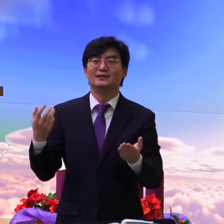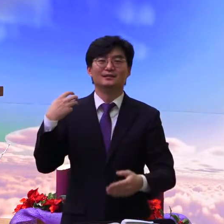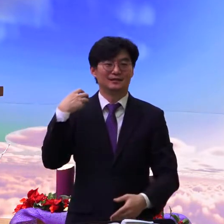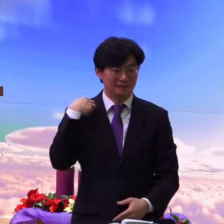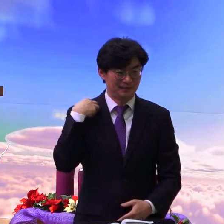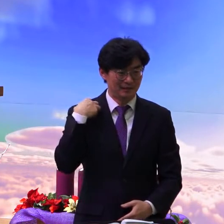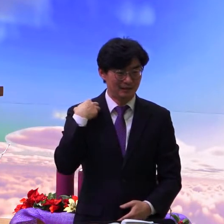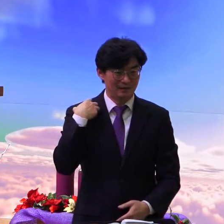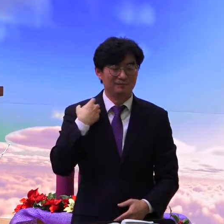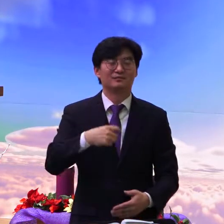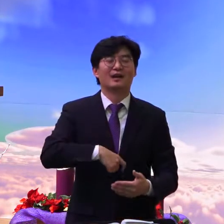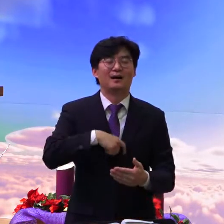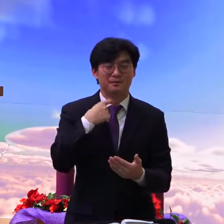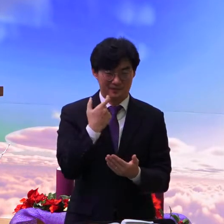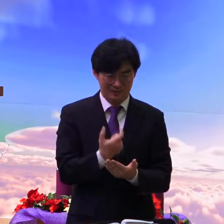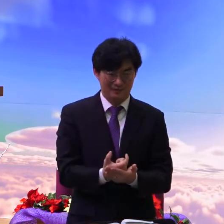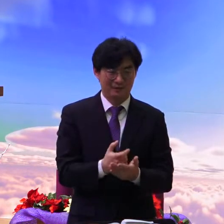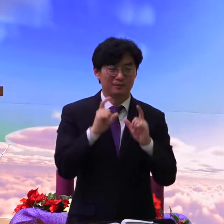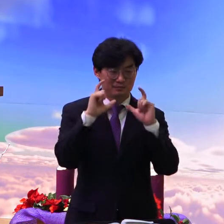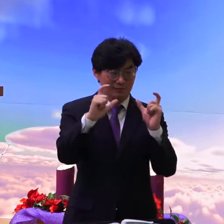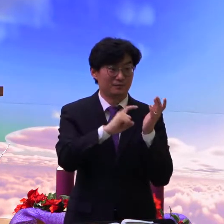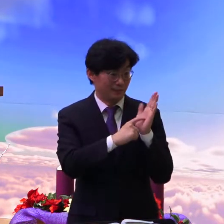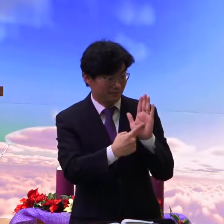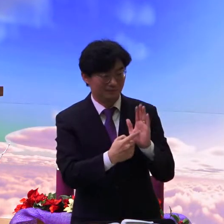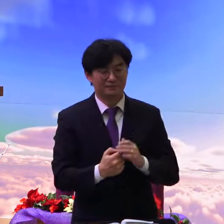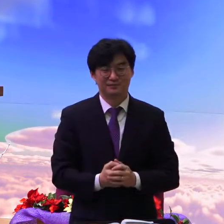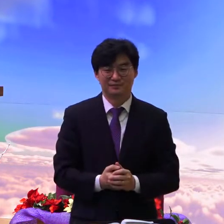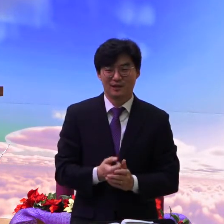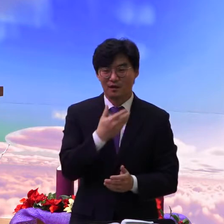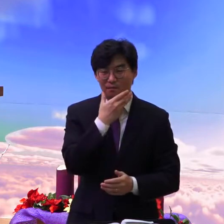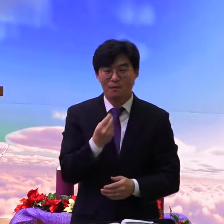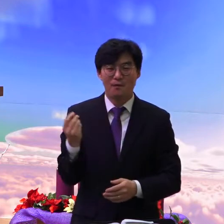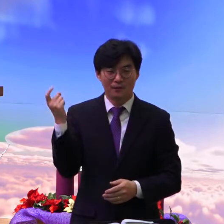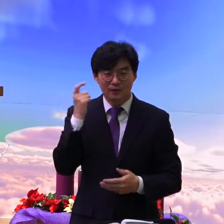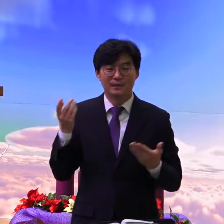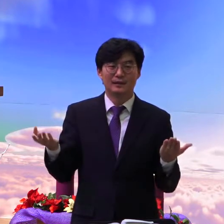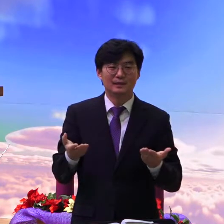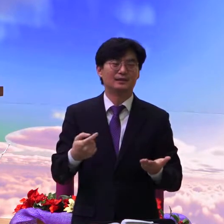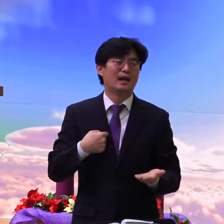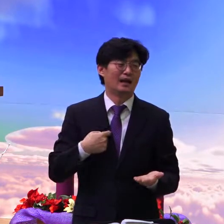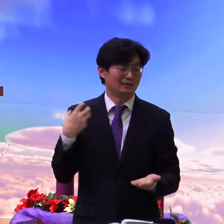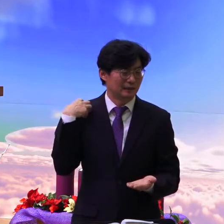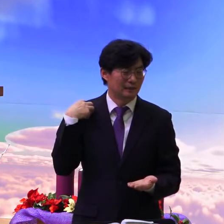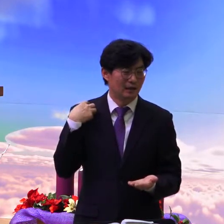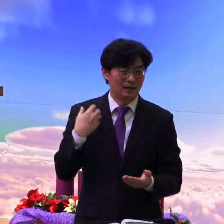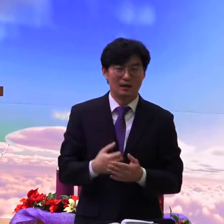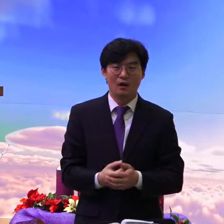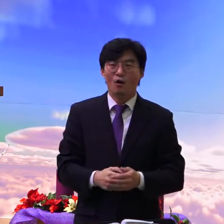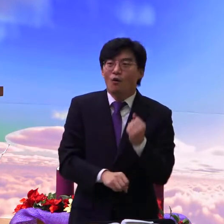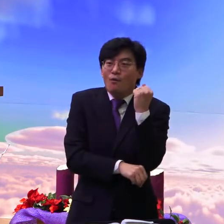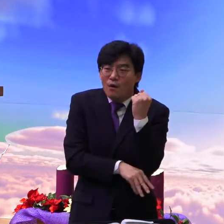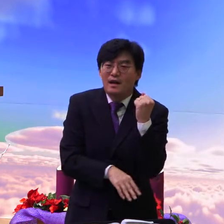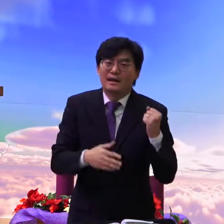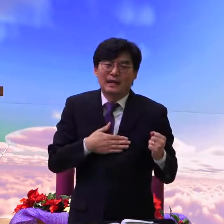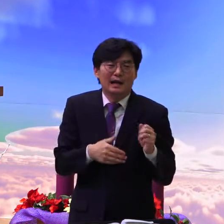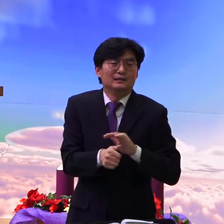바울이 감격적으로 선포하고 외치고 있습니다. 복음의 일꾼이 되었다는 것. 나는 그럴 만한 사람이